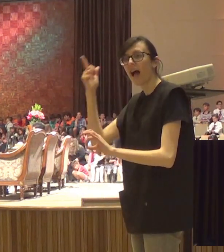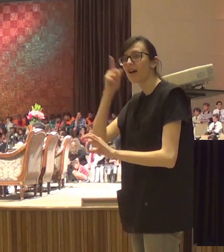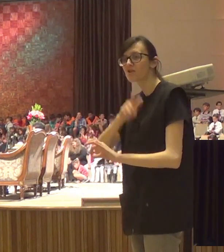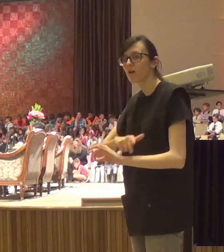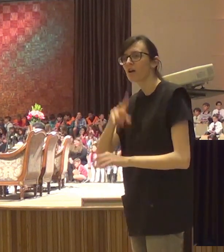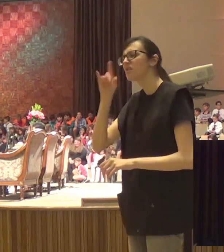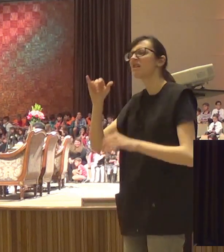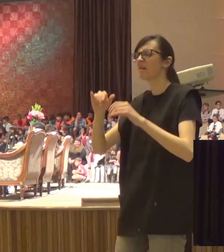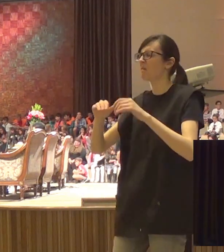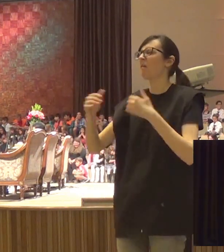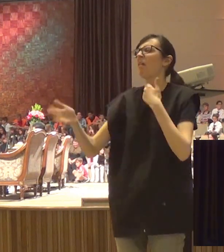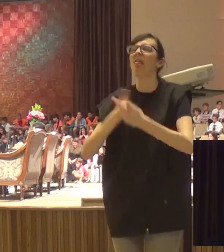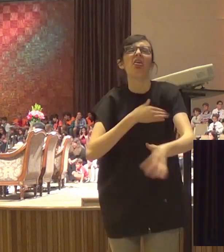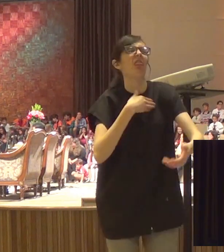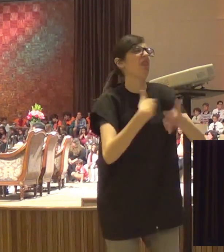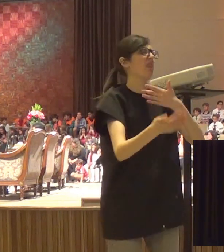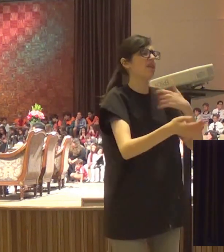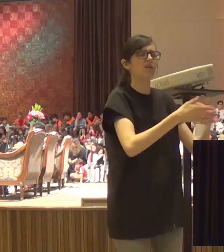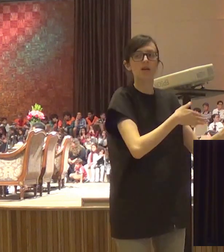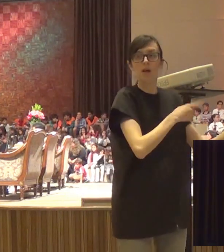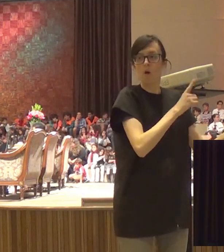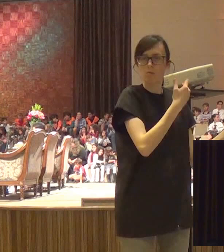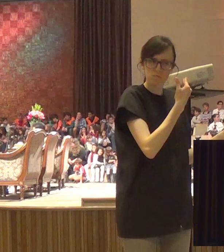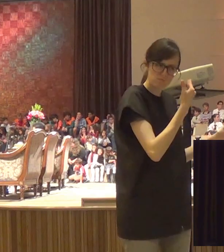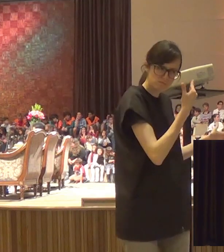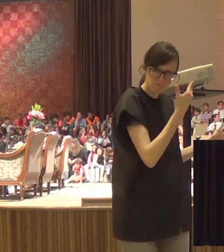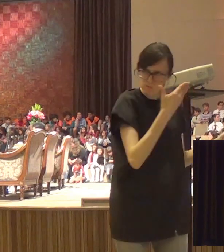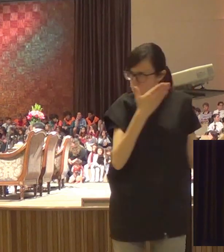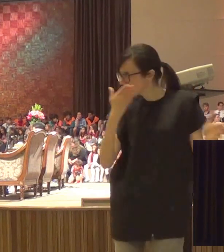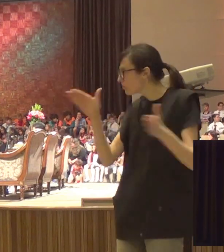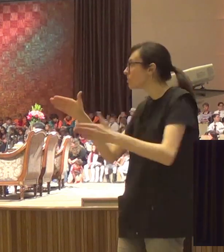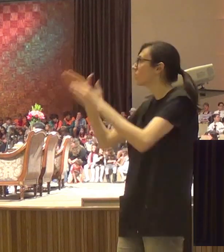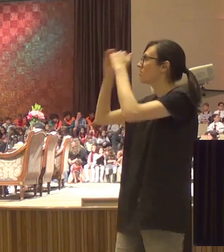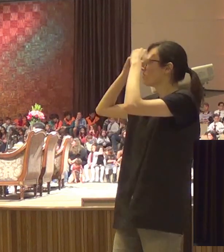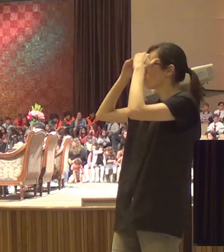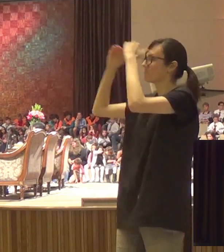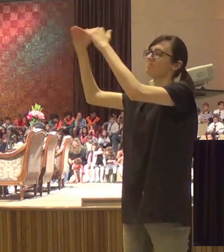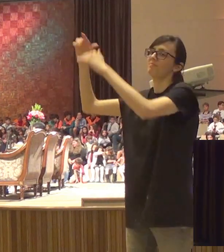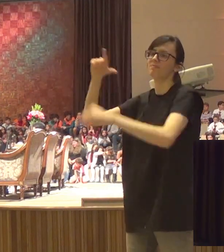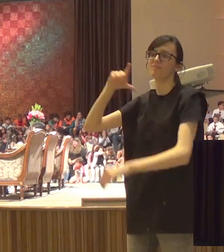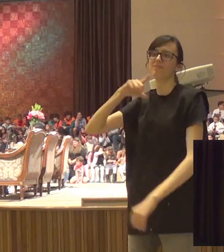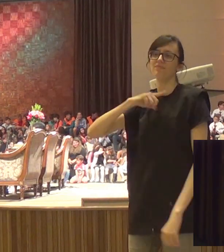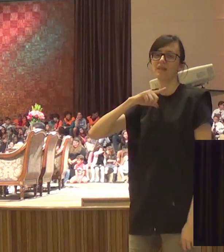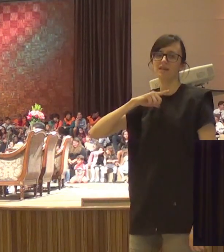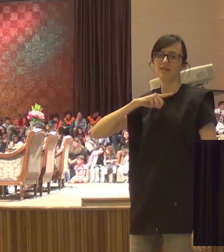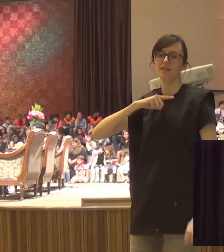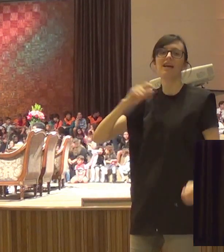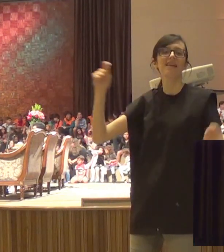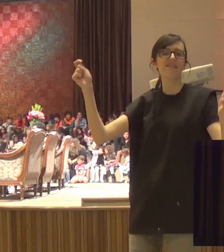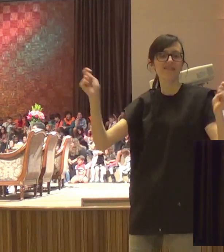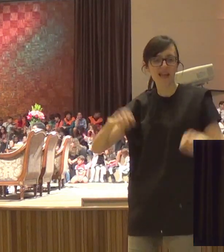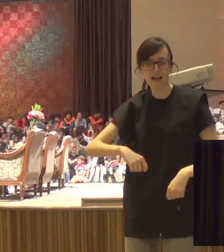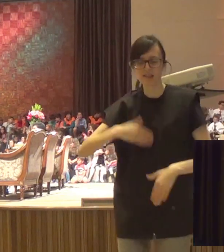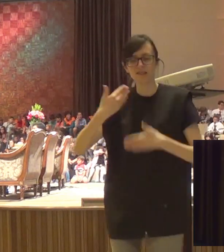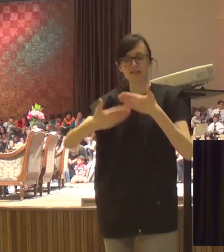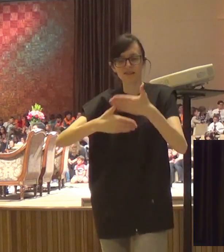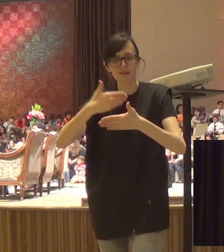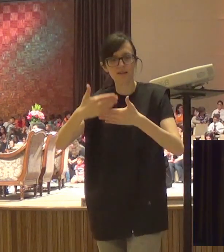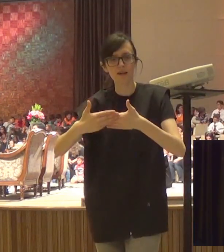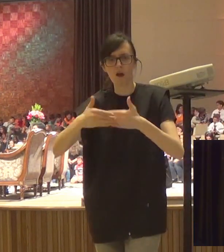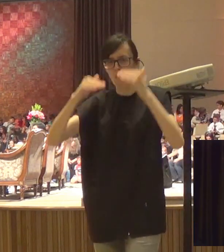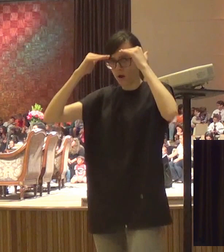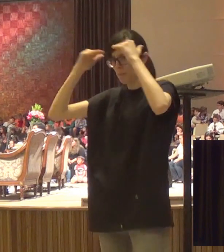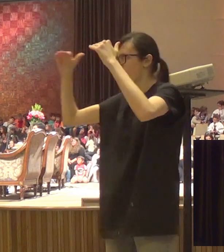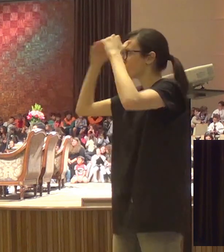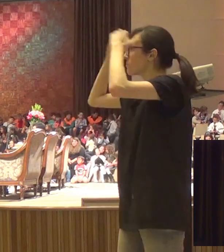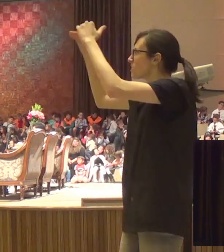os desobedientes, tornam ao caminho da sabedoria, e podemos deixar um povo